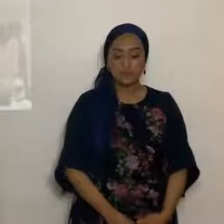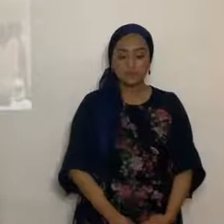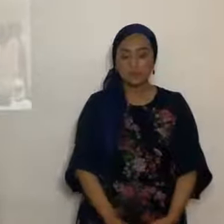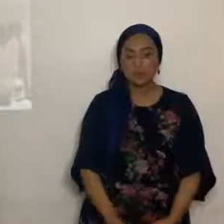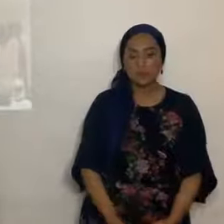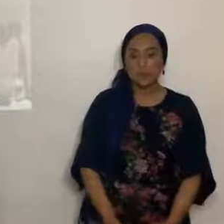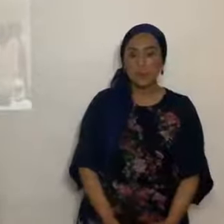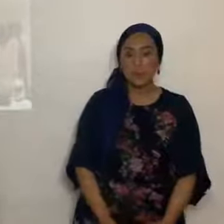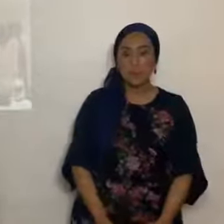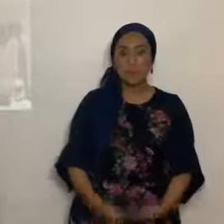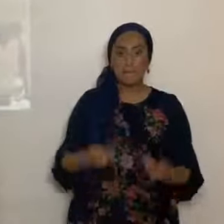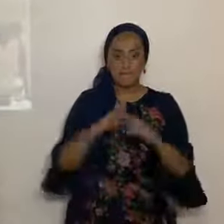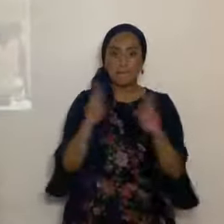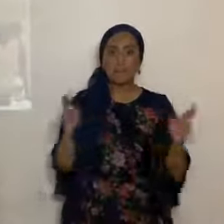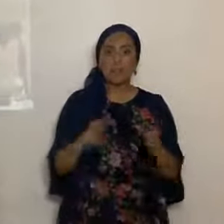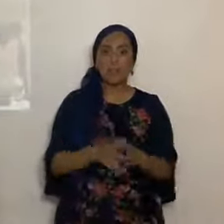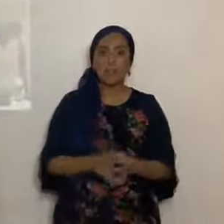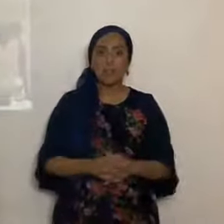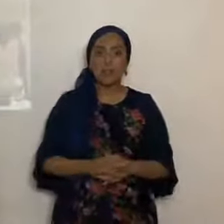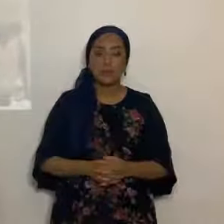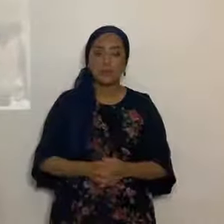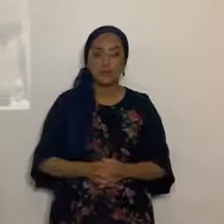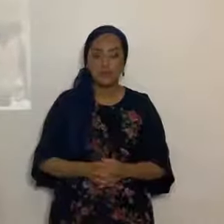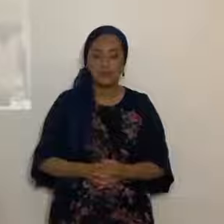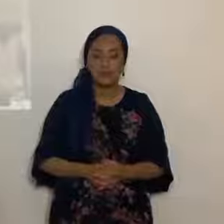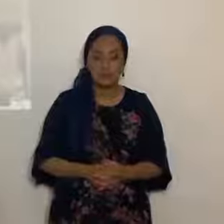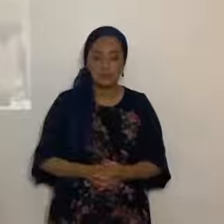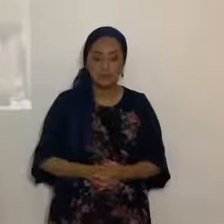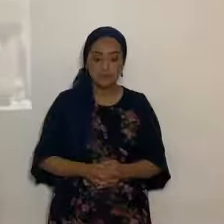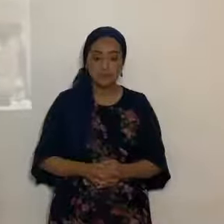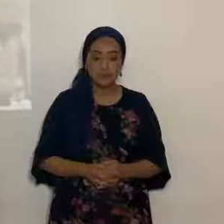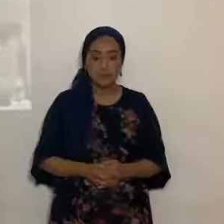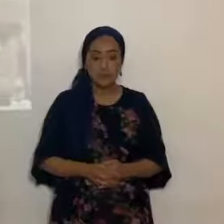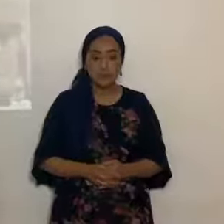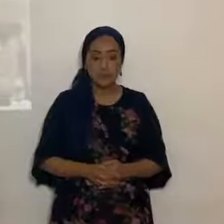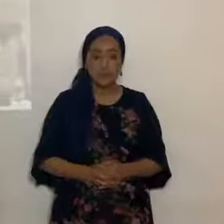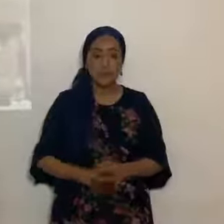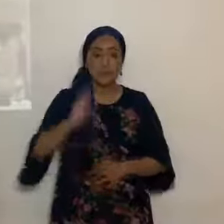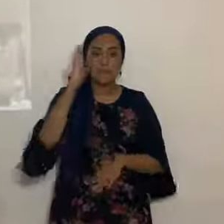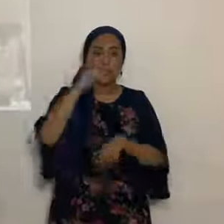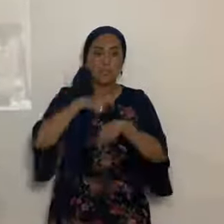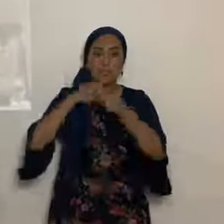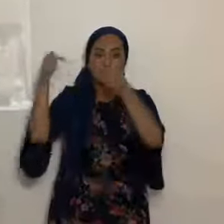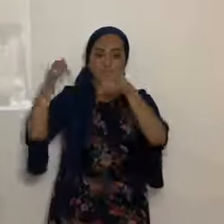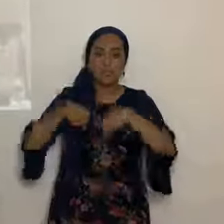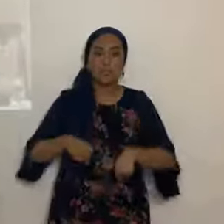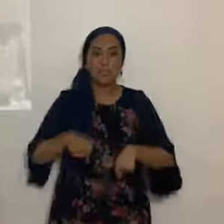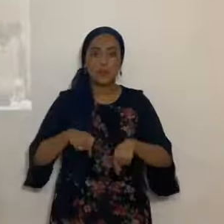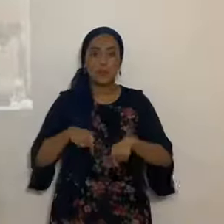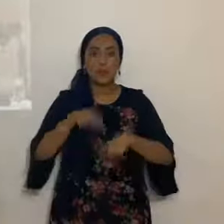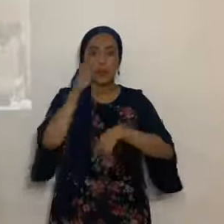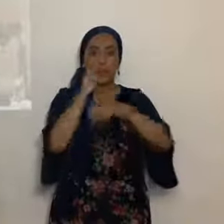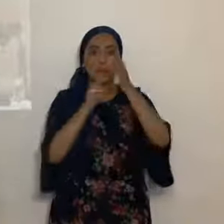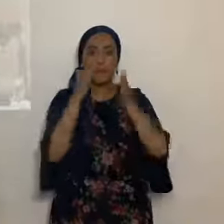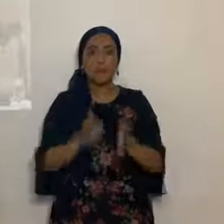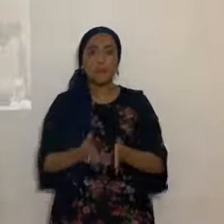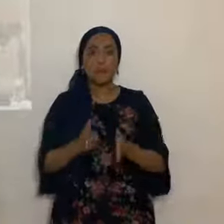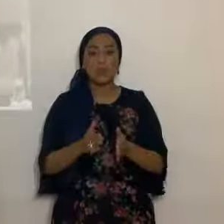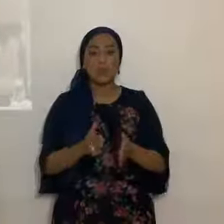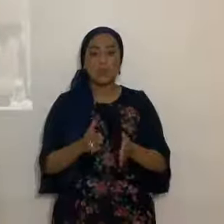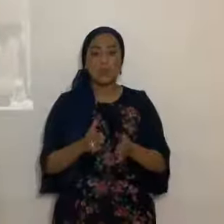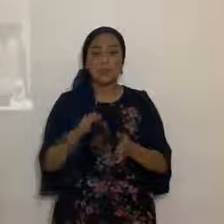Sí, ya tienen Segunda de Crónicas 16, verso 7. En aquel tiempo vino el vidente, o sea, el profeta Ananí,